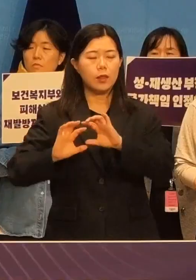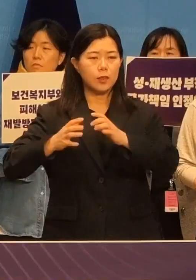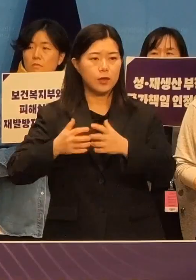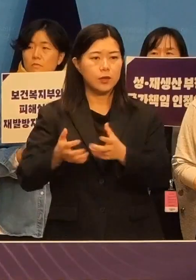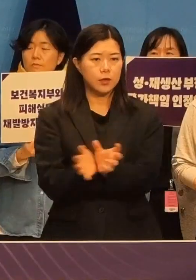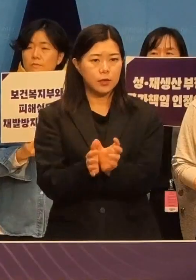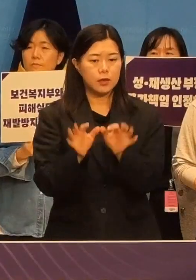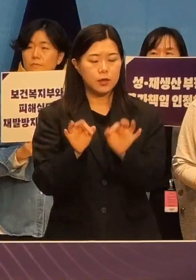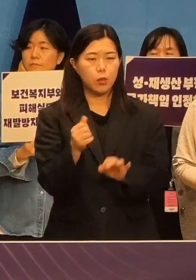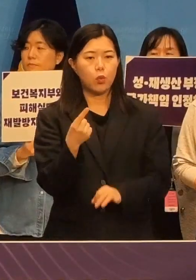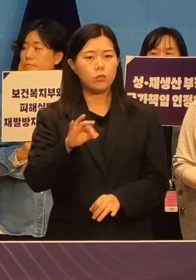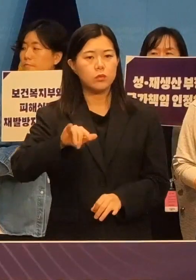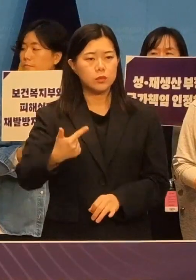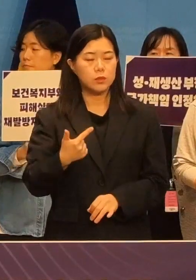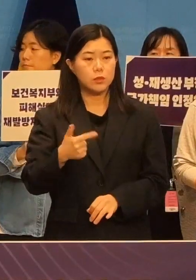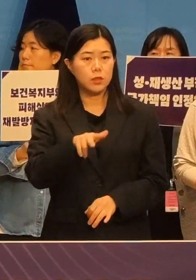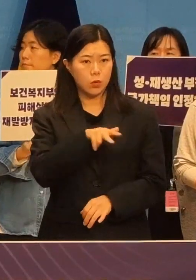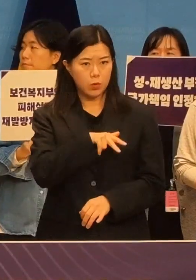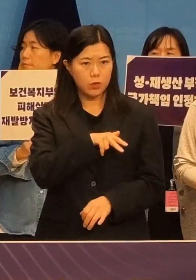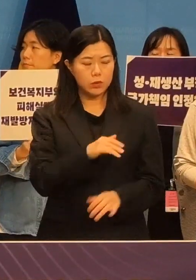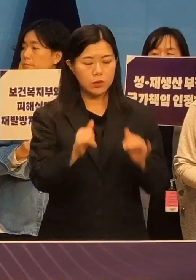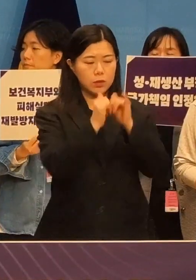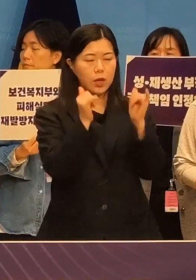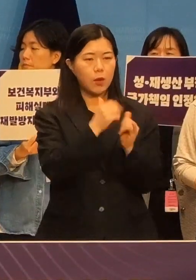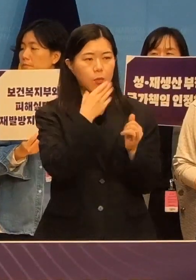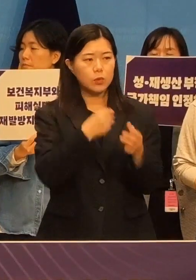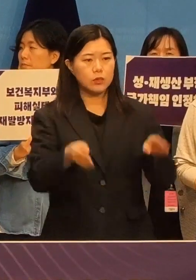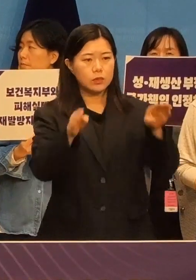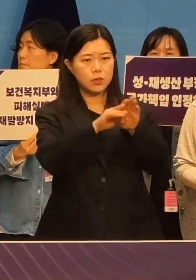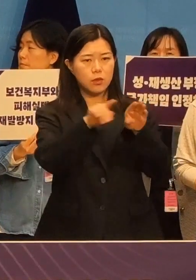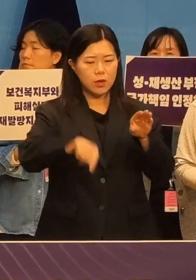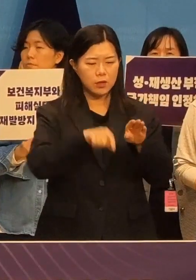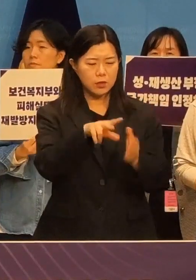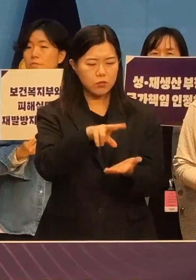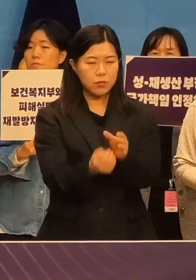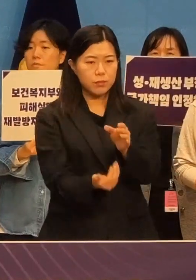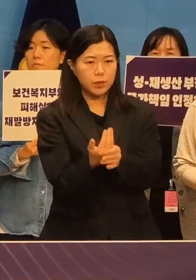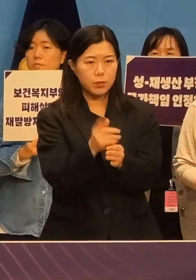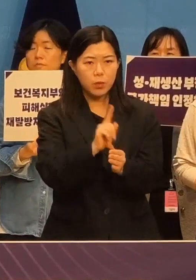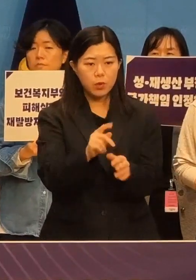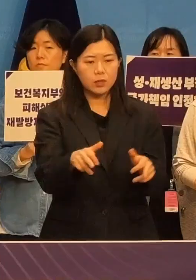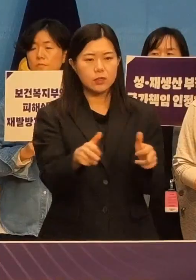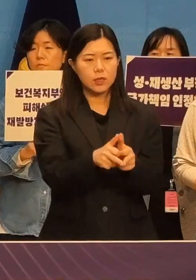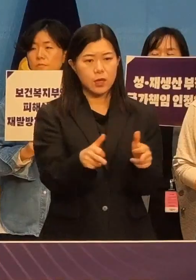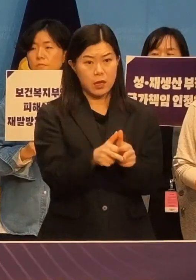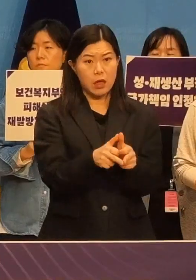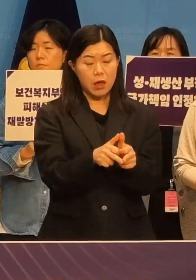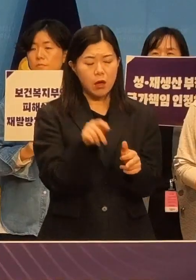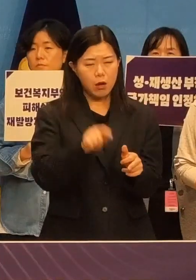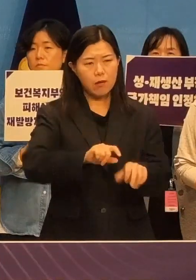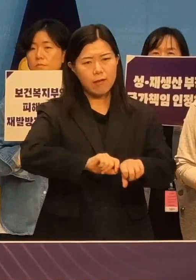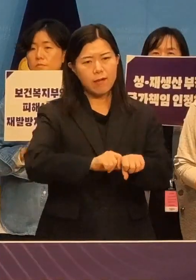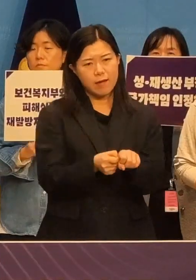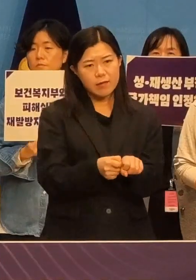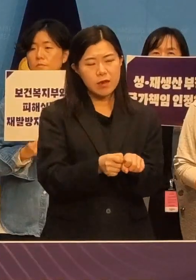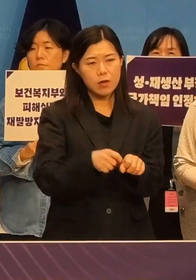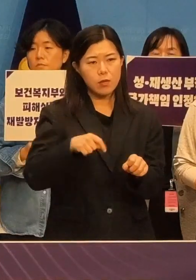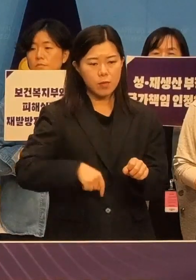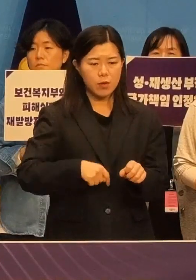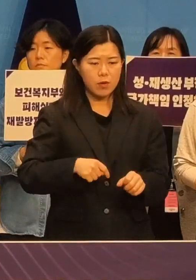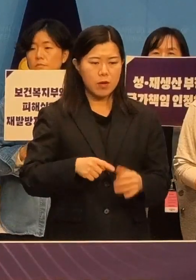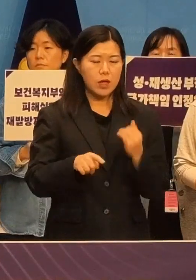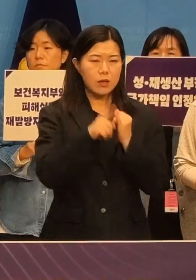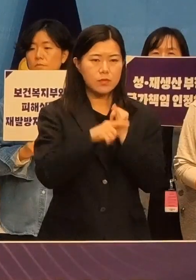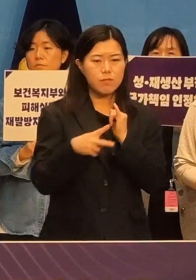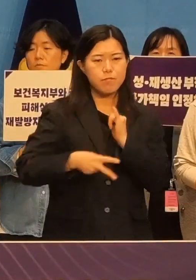전 의원께서 사회복지시설에서 자행되던 장애인 강제 불임 수술의 실태를